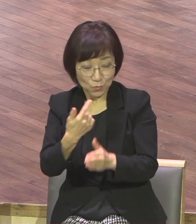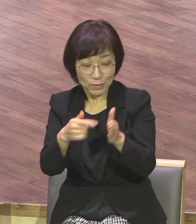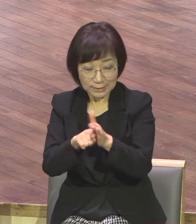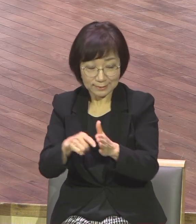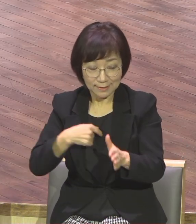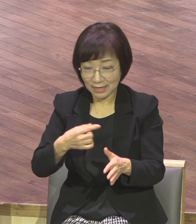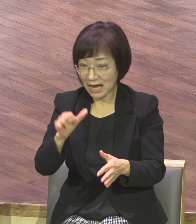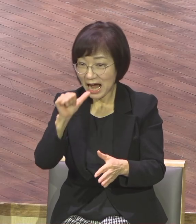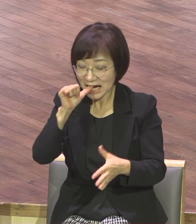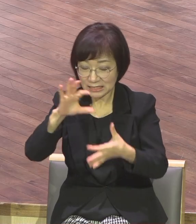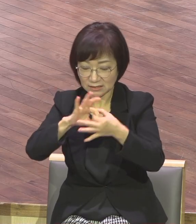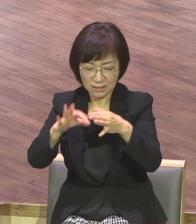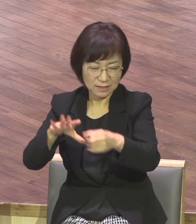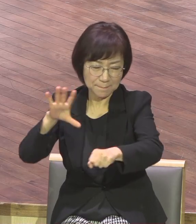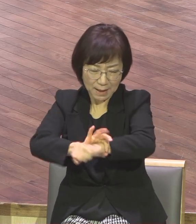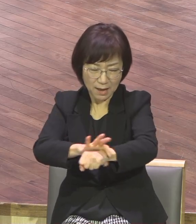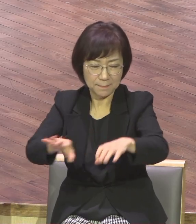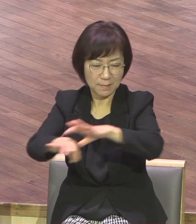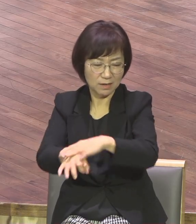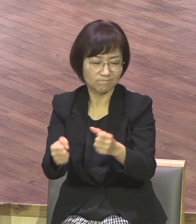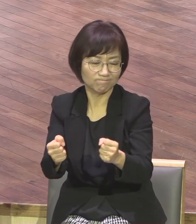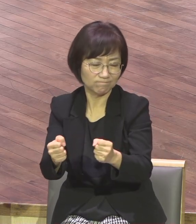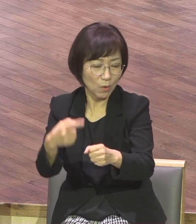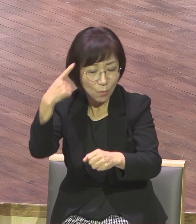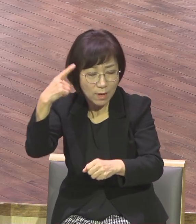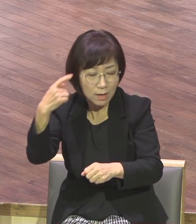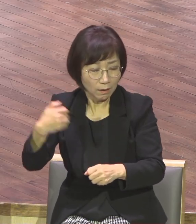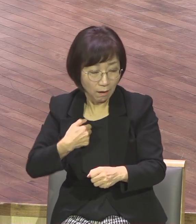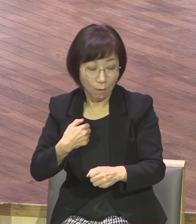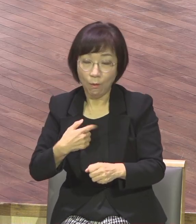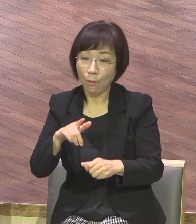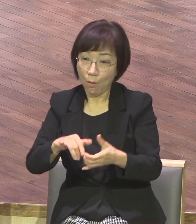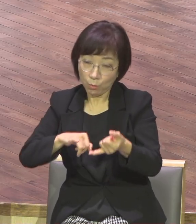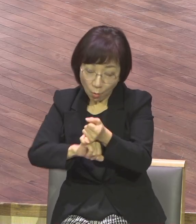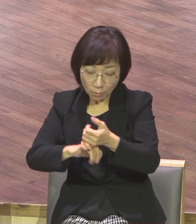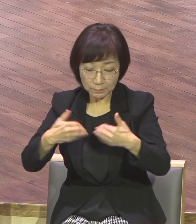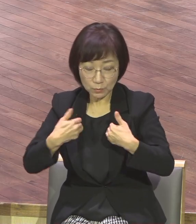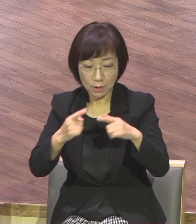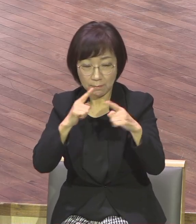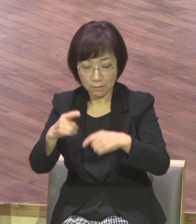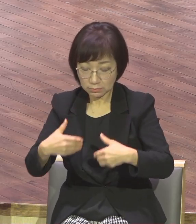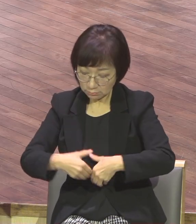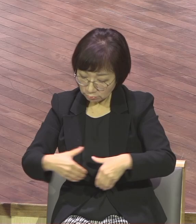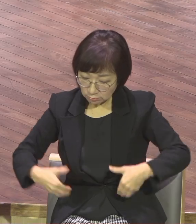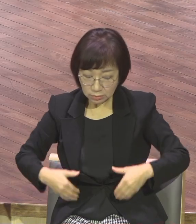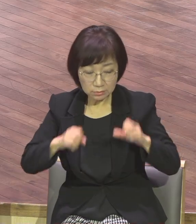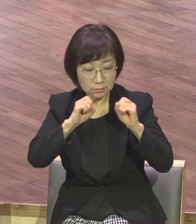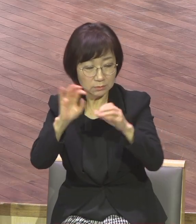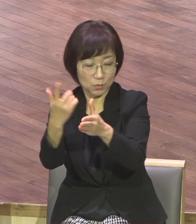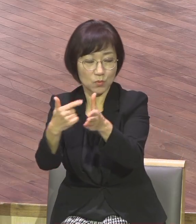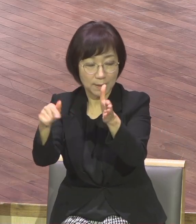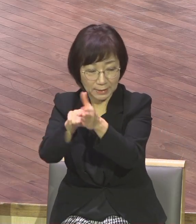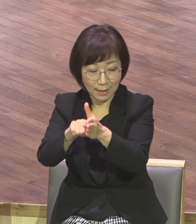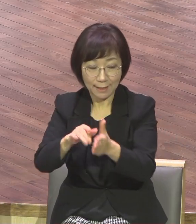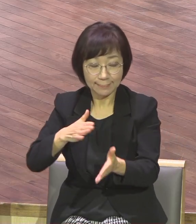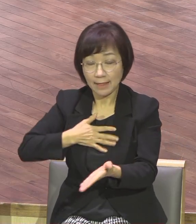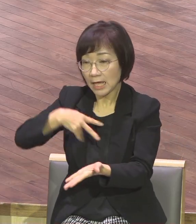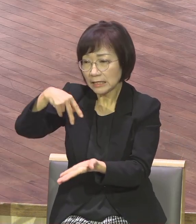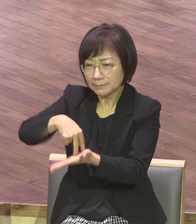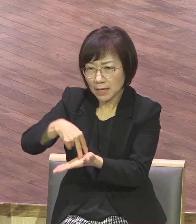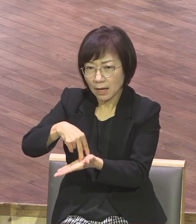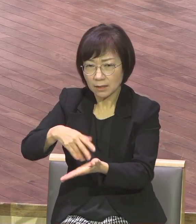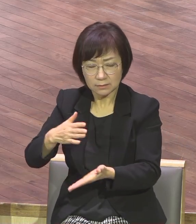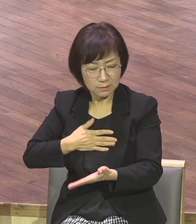쇠사슬에 매인 사신이 된 것은 나로 이 일에 당연히 할 말을 담대히 하게 하려 하심이라. 나의 사정 곧 내가